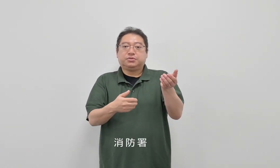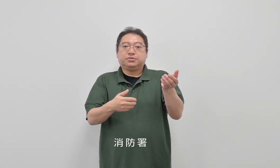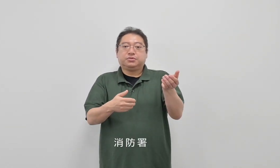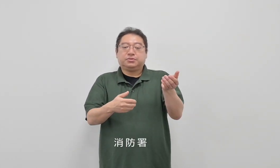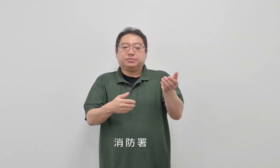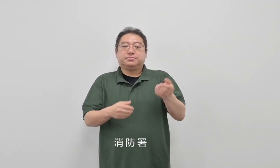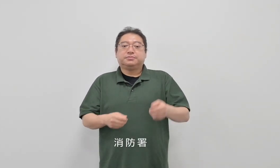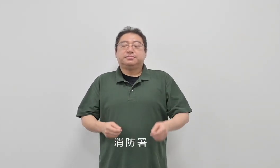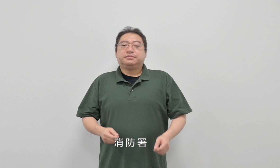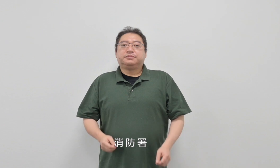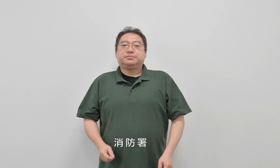消防署、